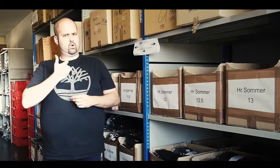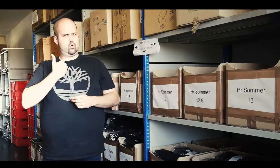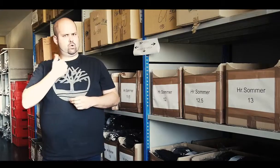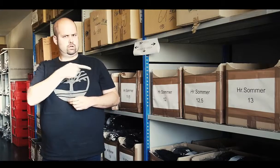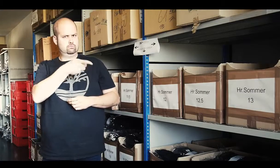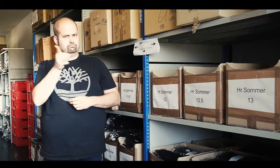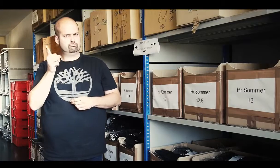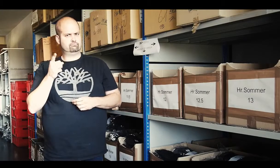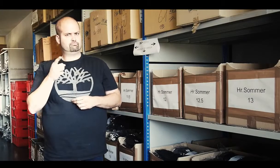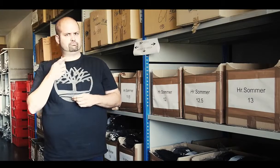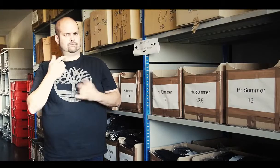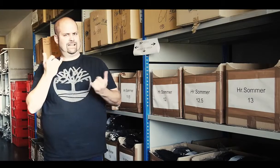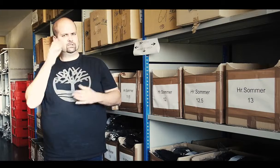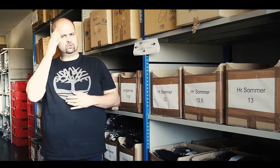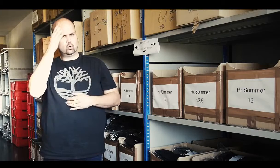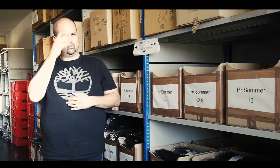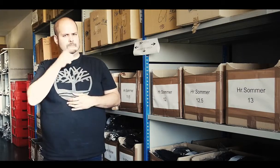für Jugendliche für eure berufliche Zukunft.